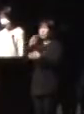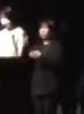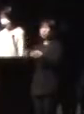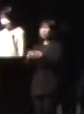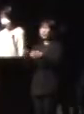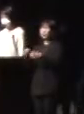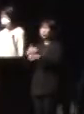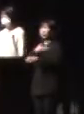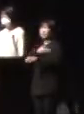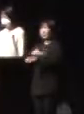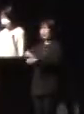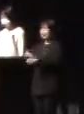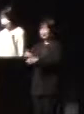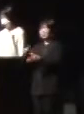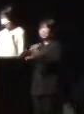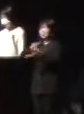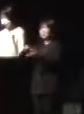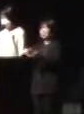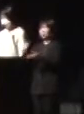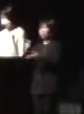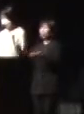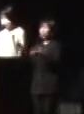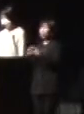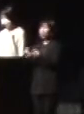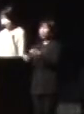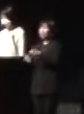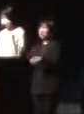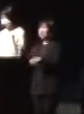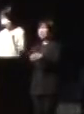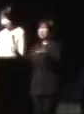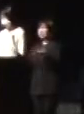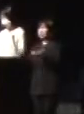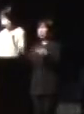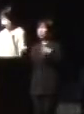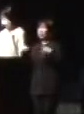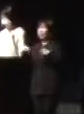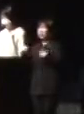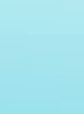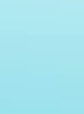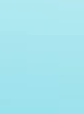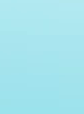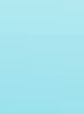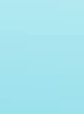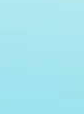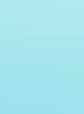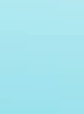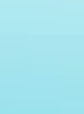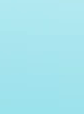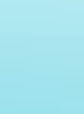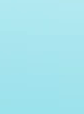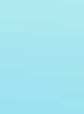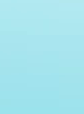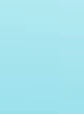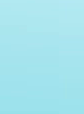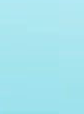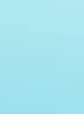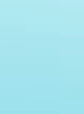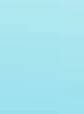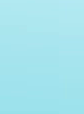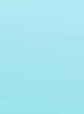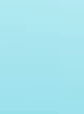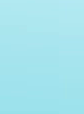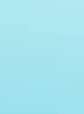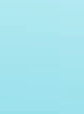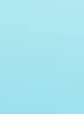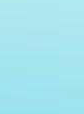軌跡、地域と大友氏遺跡事業の歩みと題した史跡指定20周年記念誌